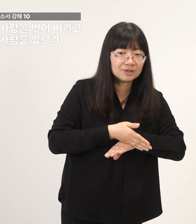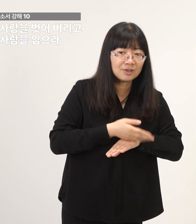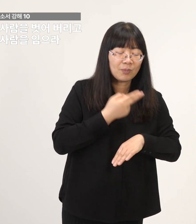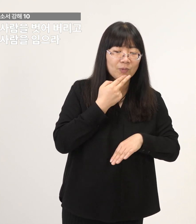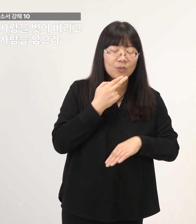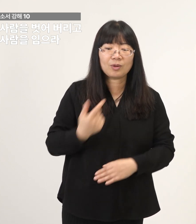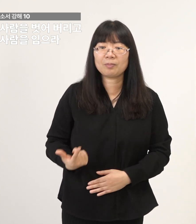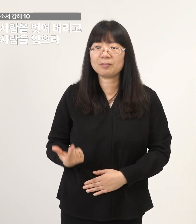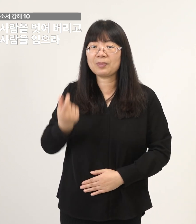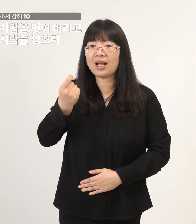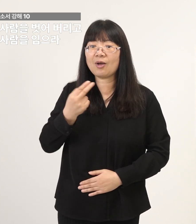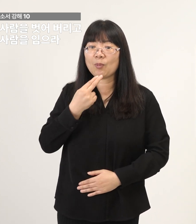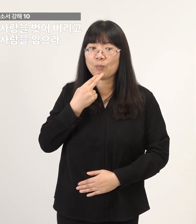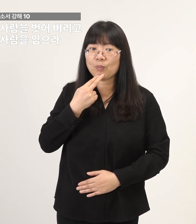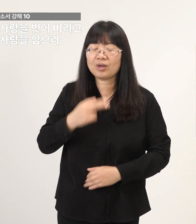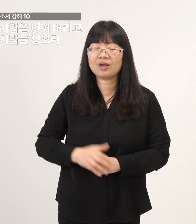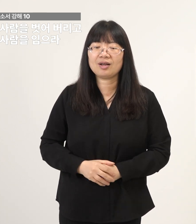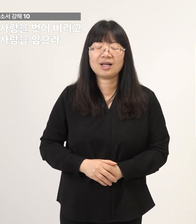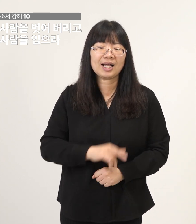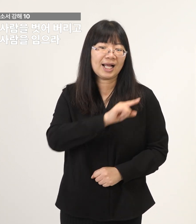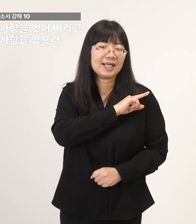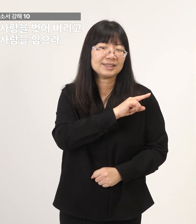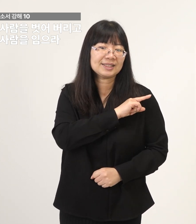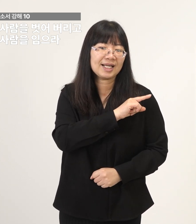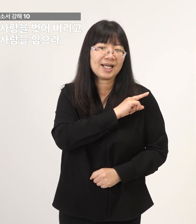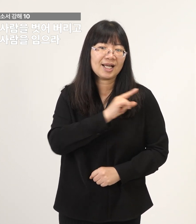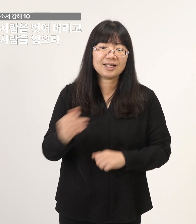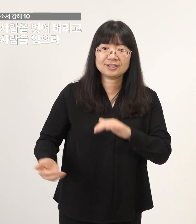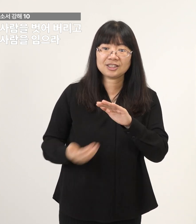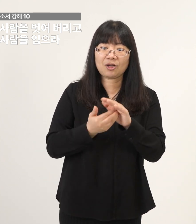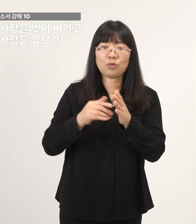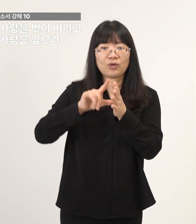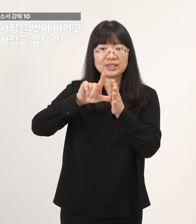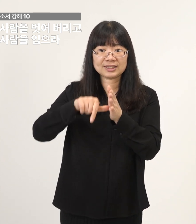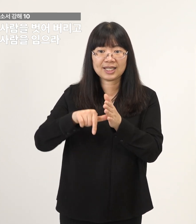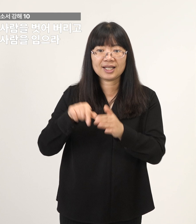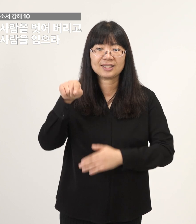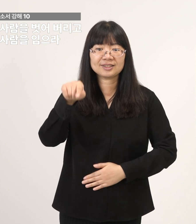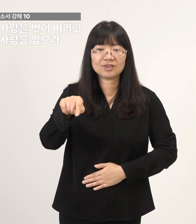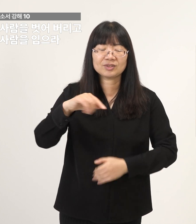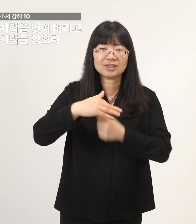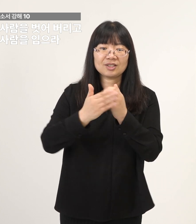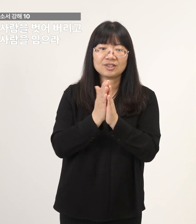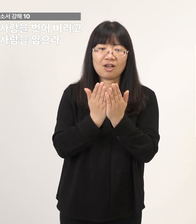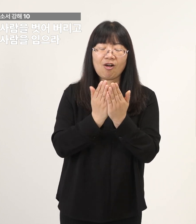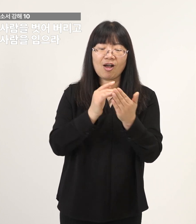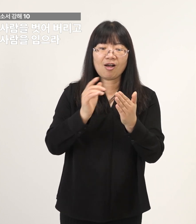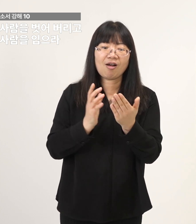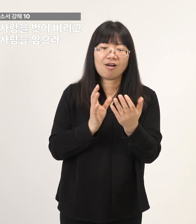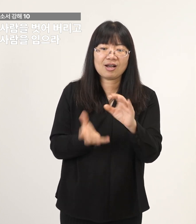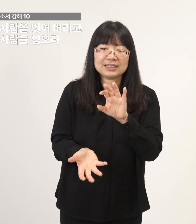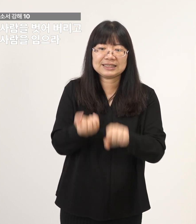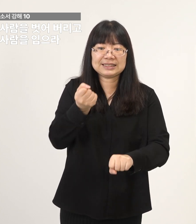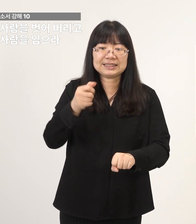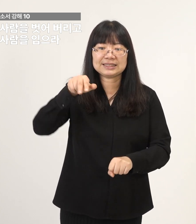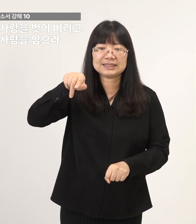않으시고 빠르지도 않으시고 가장 최고의 시간, 그게 성경에서 즉시라는